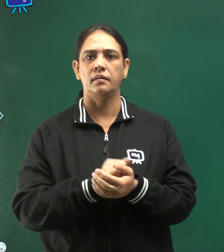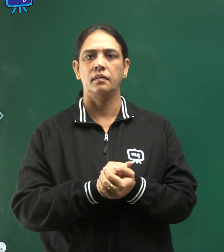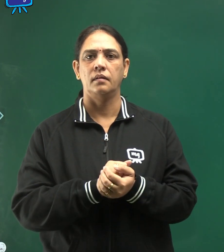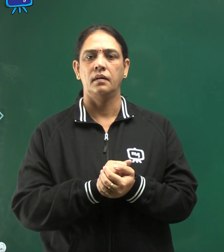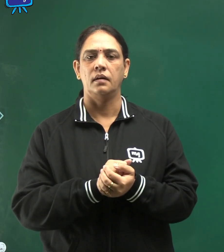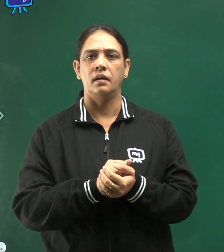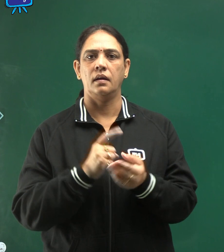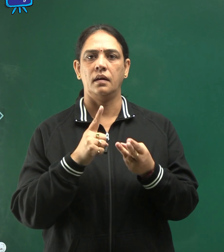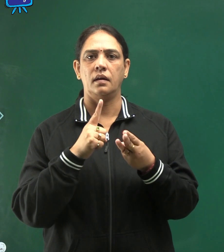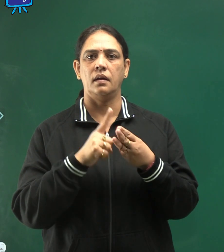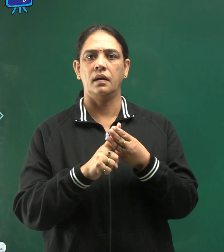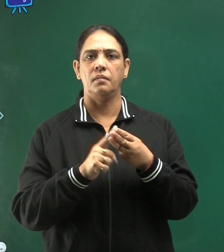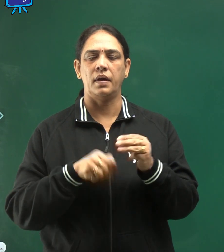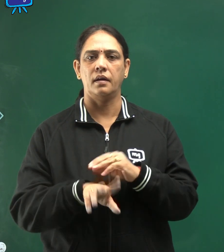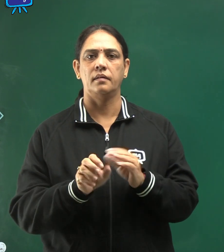E में